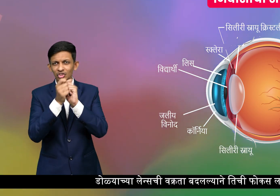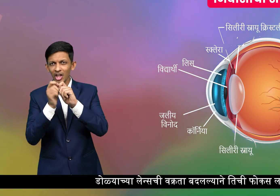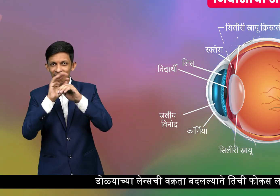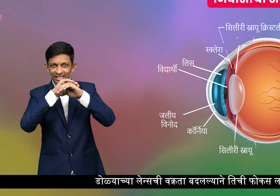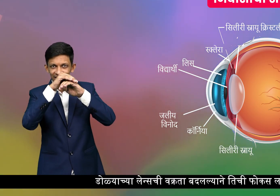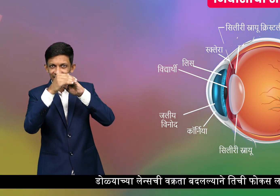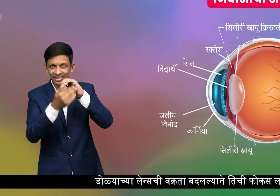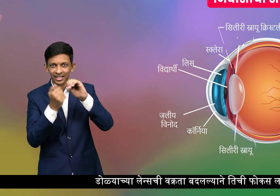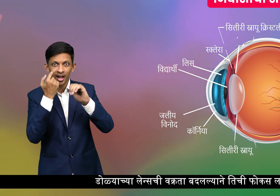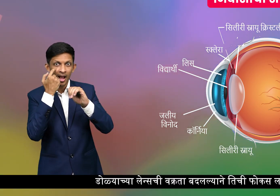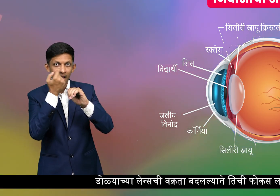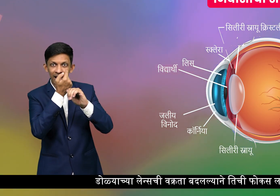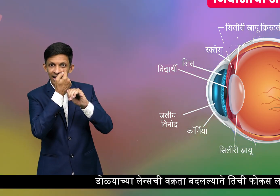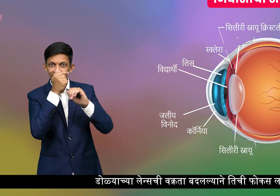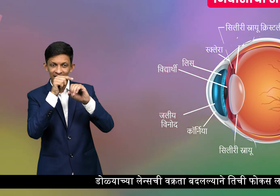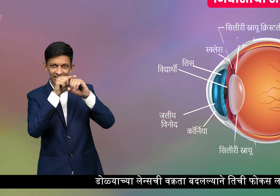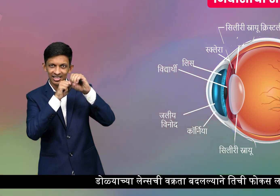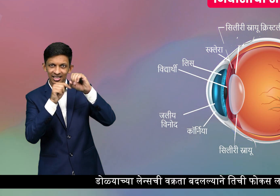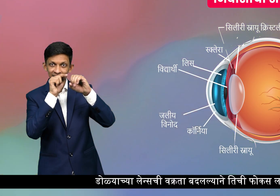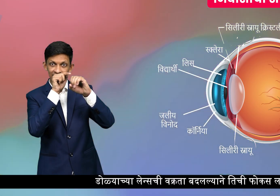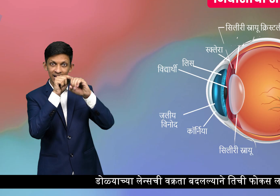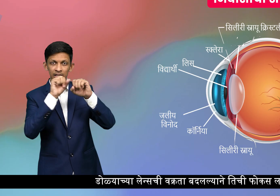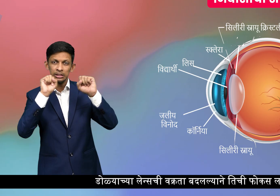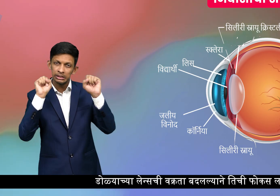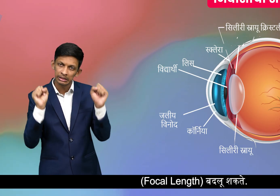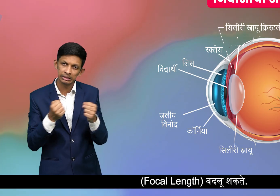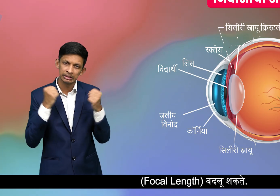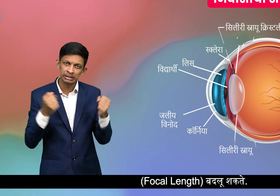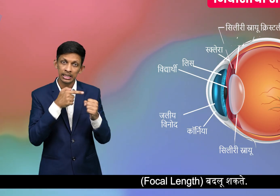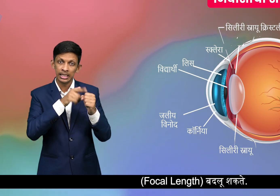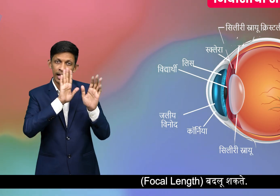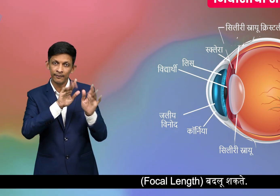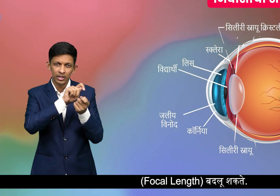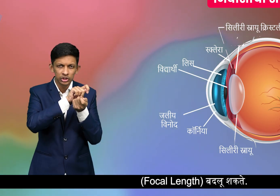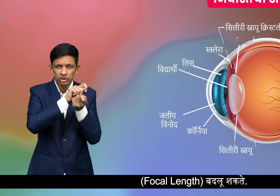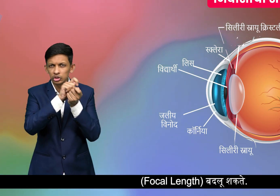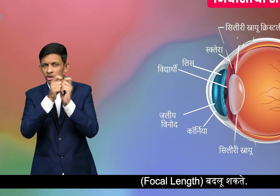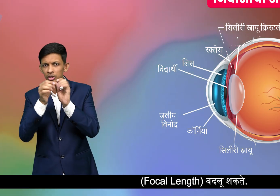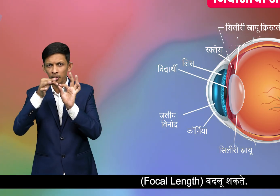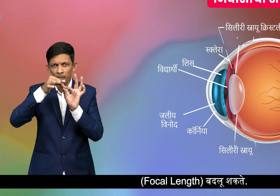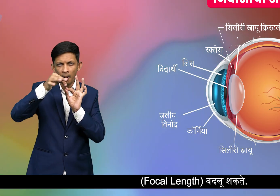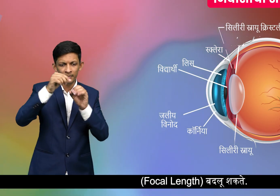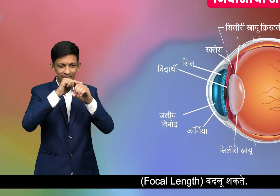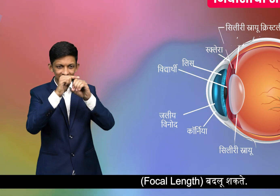डोळ्याच्या लेन्सची वक्रता बदलल्याने तिची फोकस लांबी, फोकल लेंथ बदलू शकते.